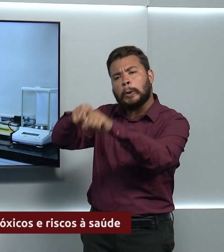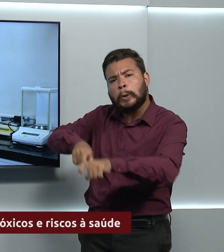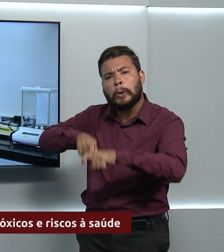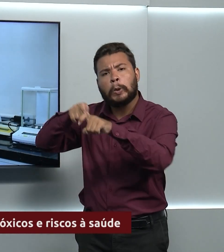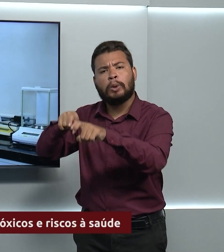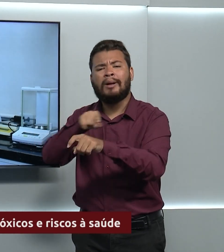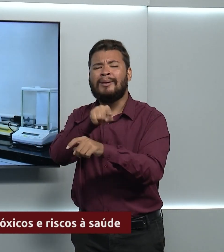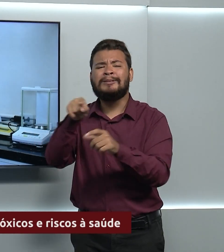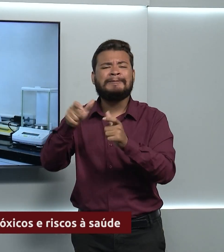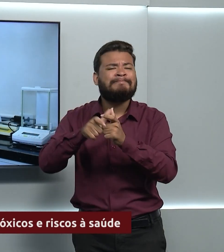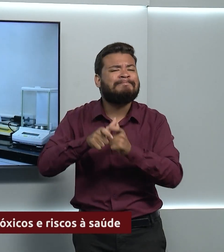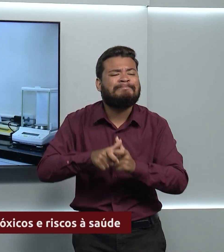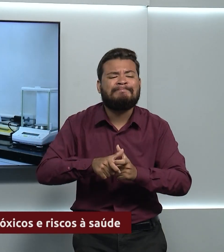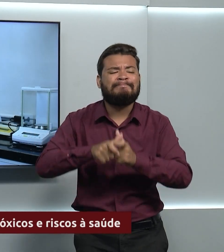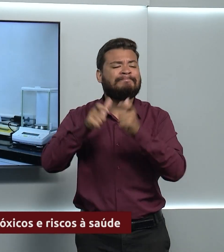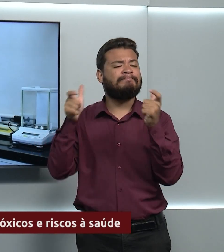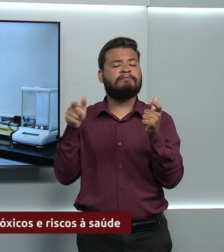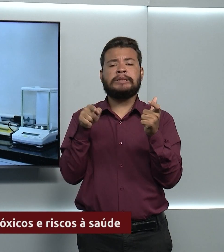têm